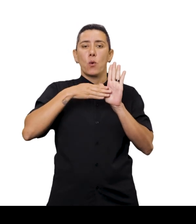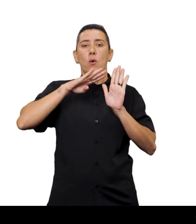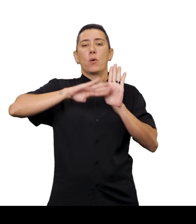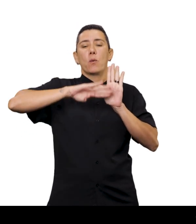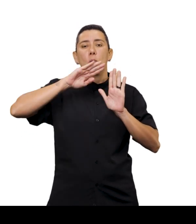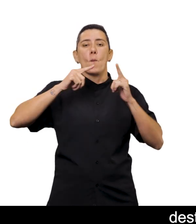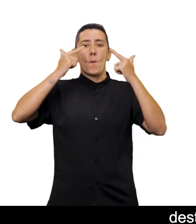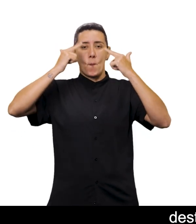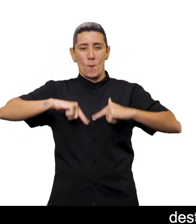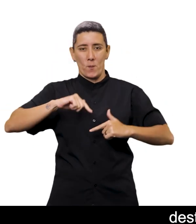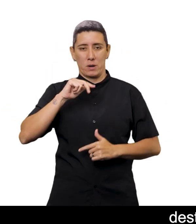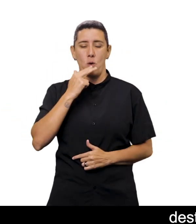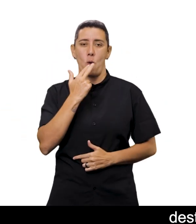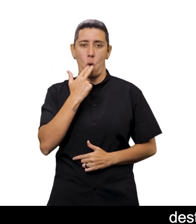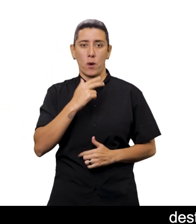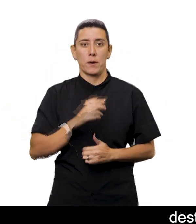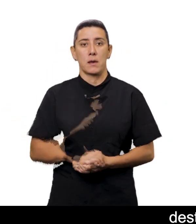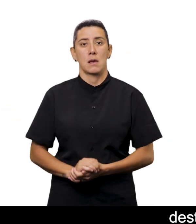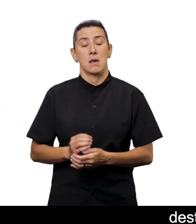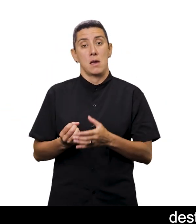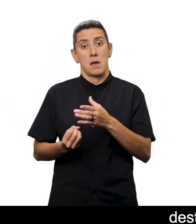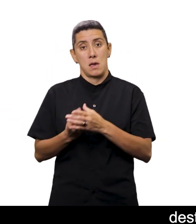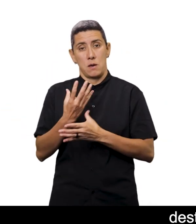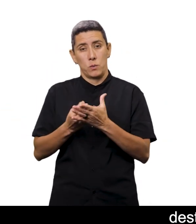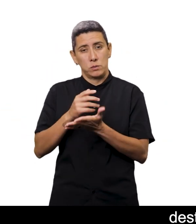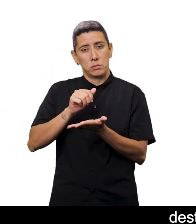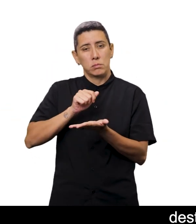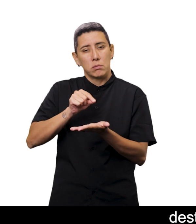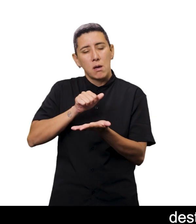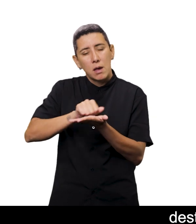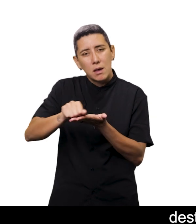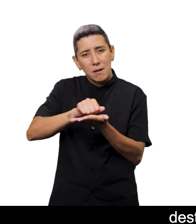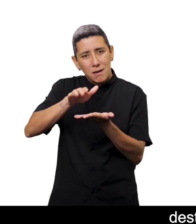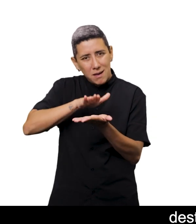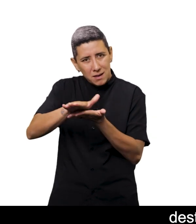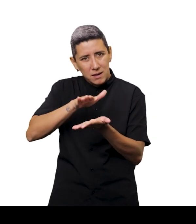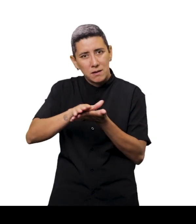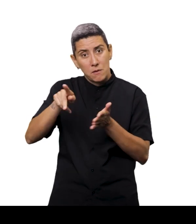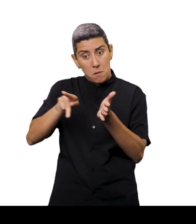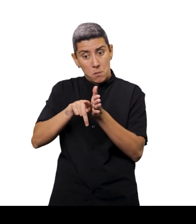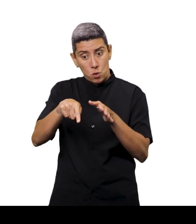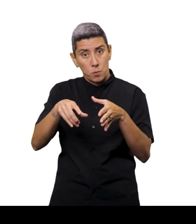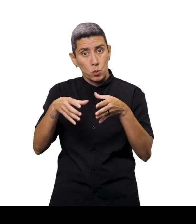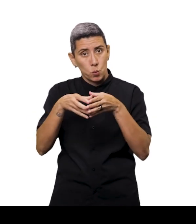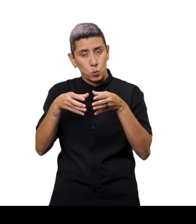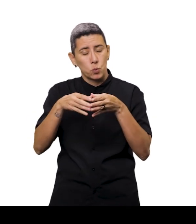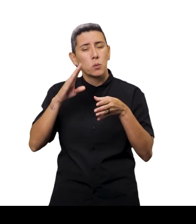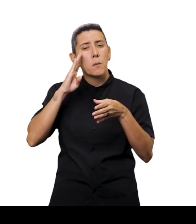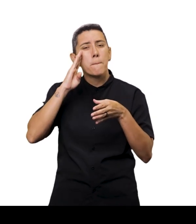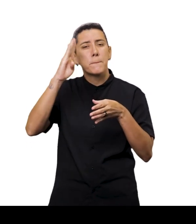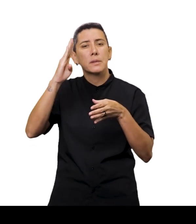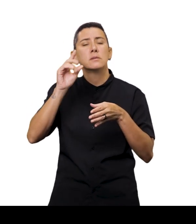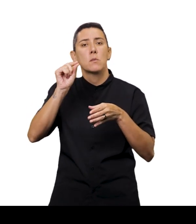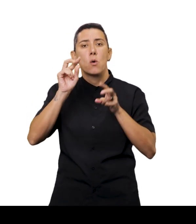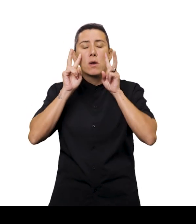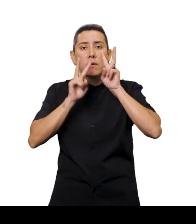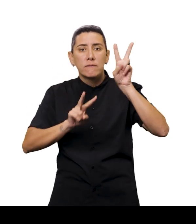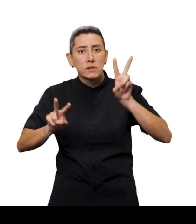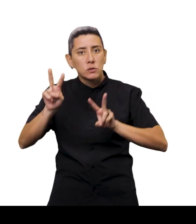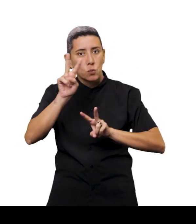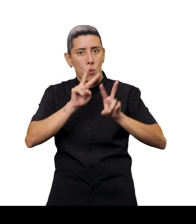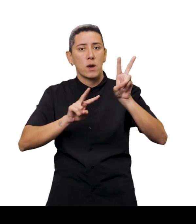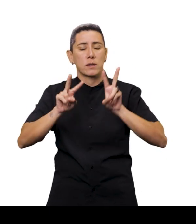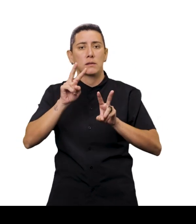relativamente pequeno, destacando-se pelo contraste do vermelho com o fundo neutro. A dinâmica gráfica das